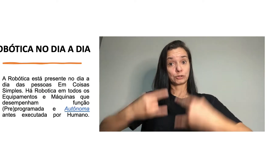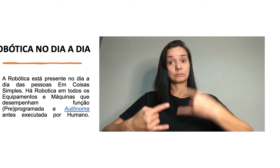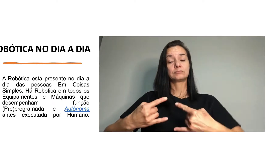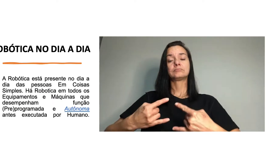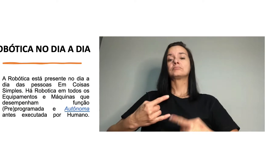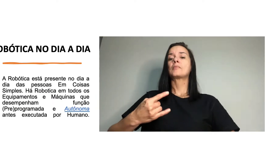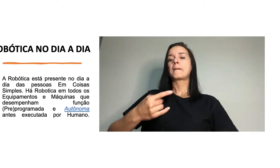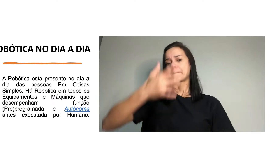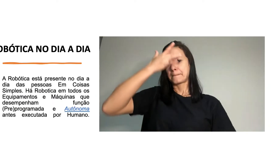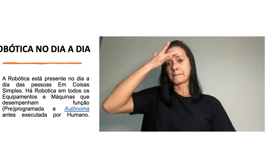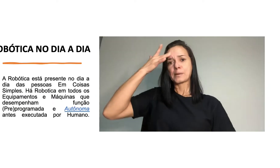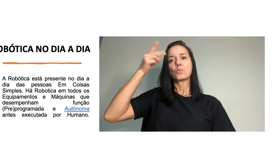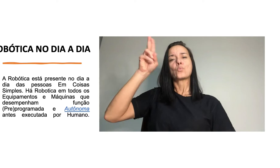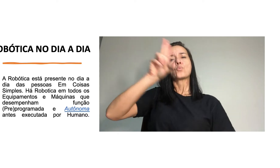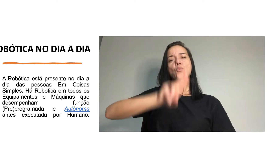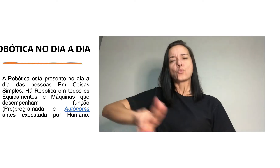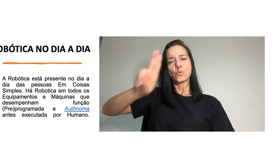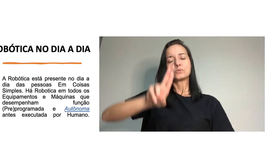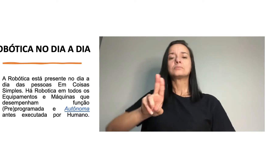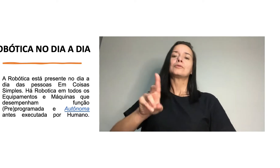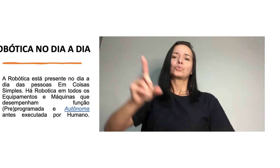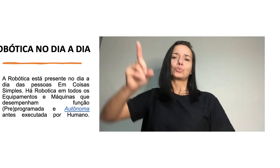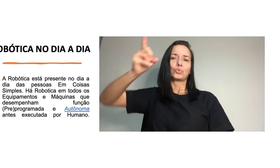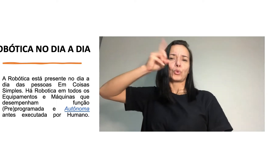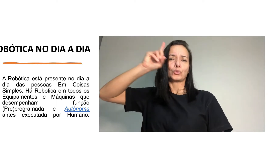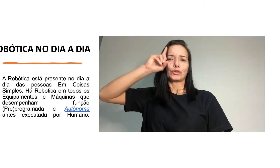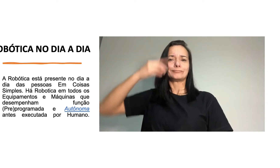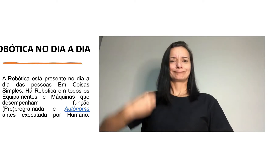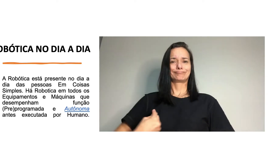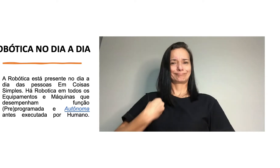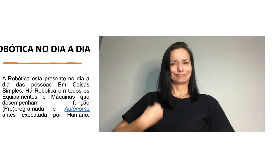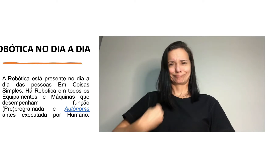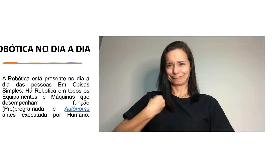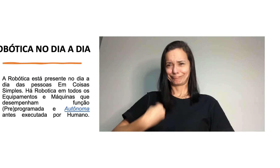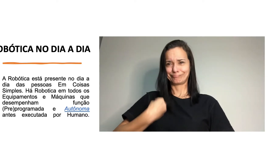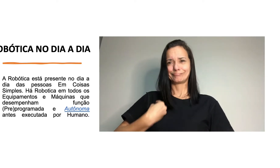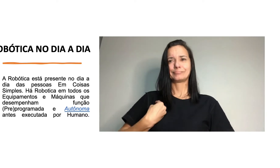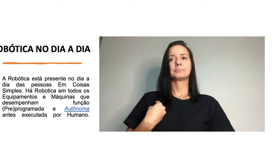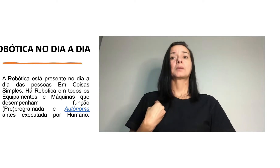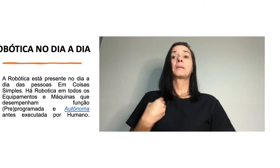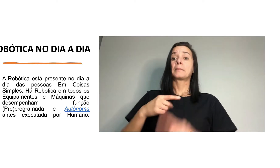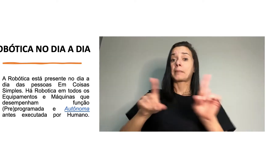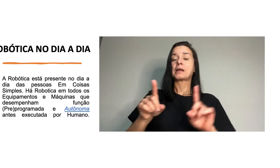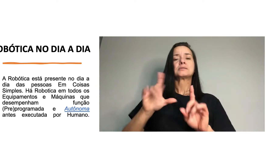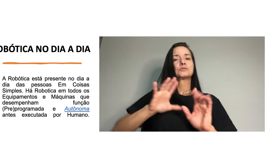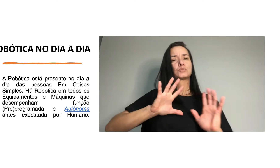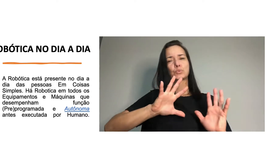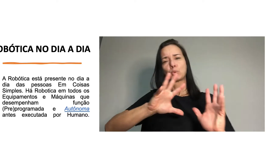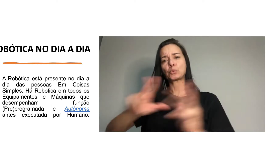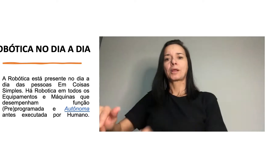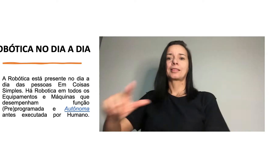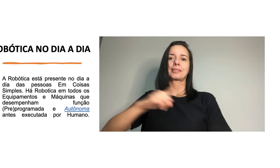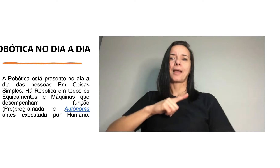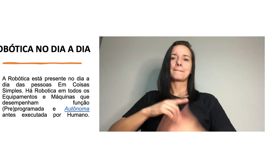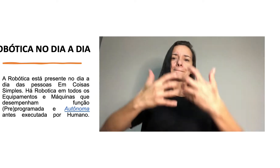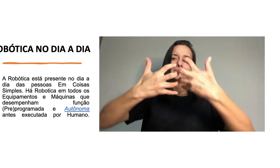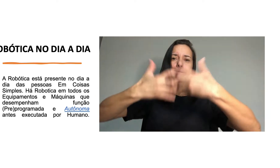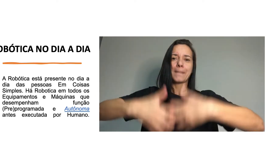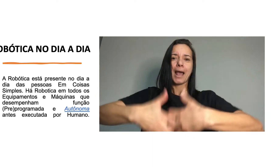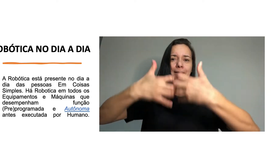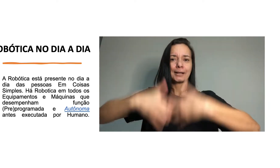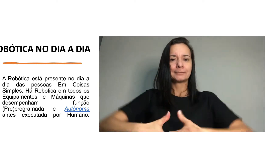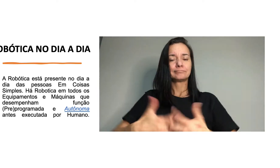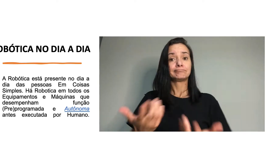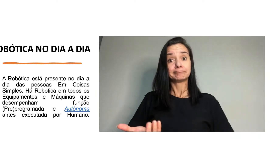A robótica está presente no dia a dia das pessoas, em coisas